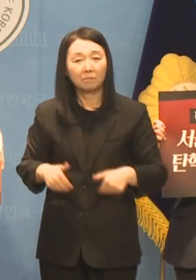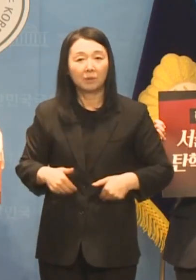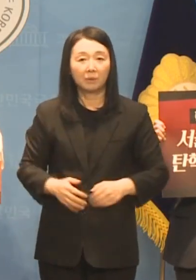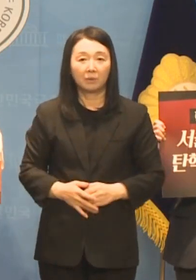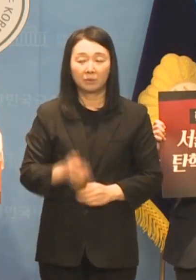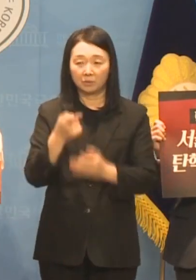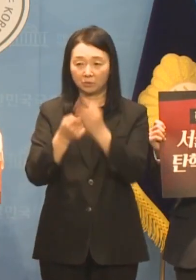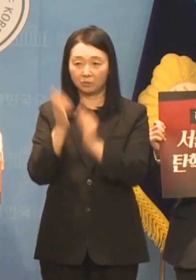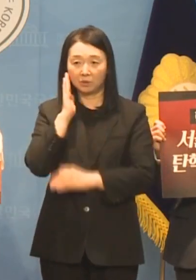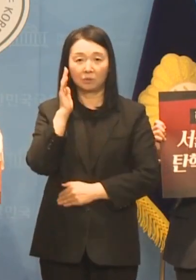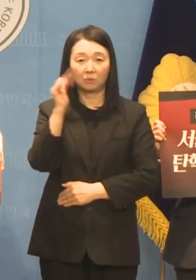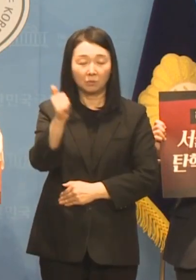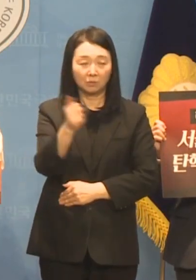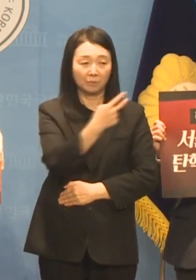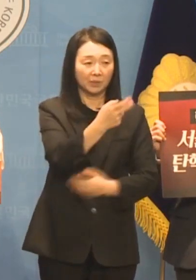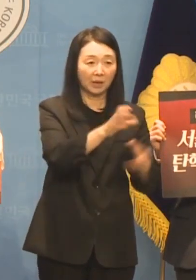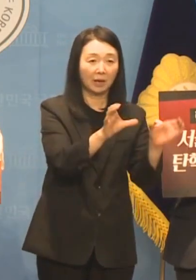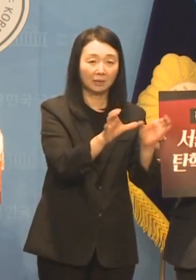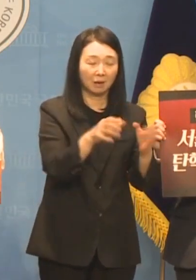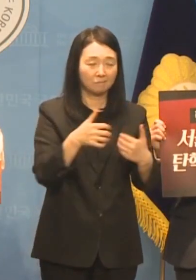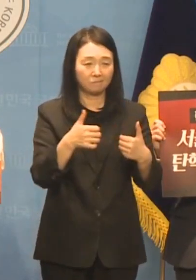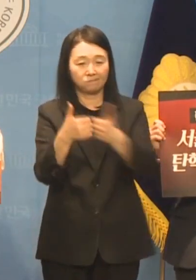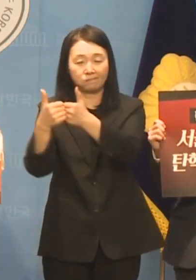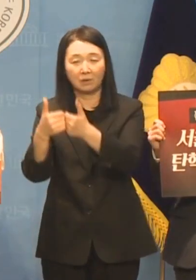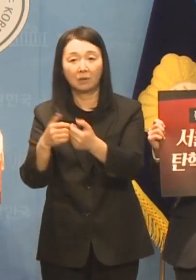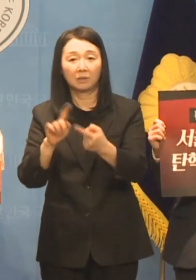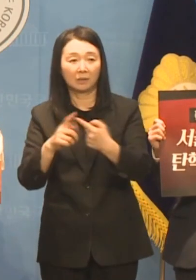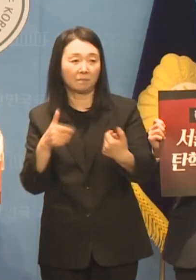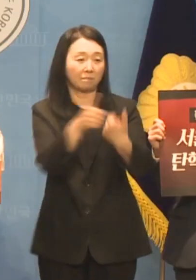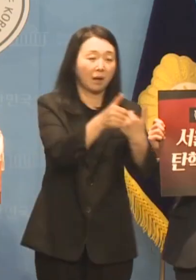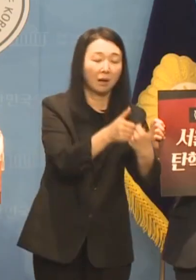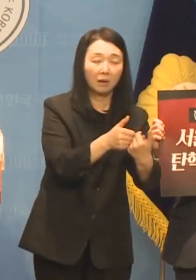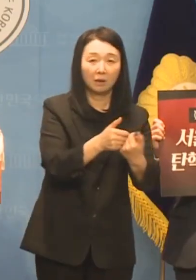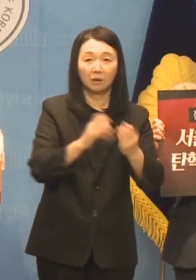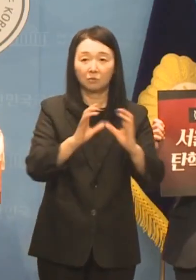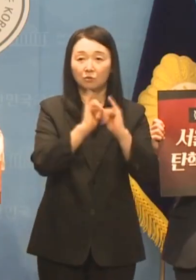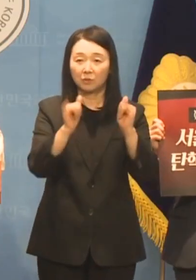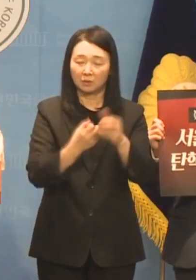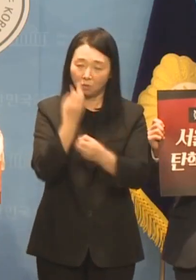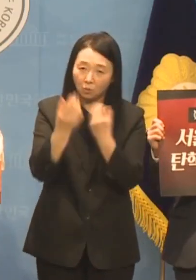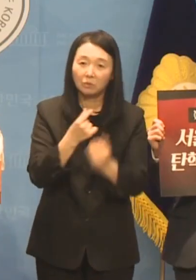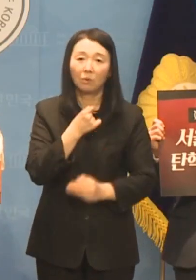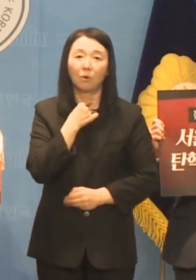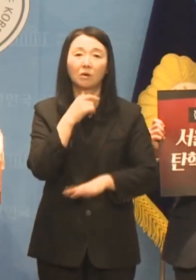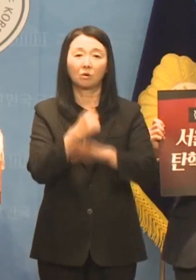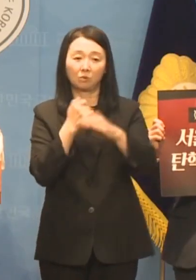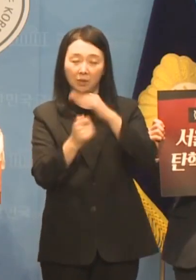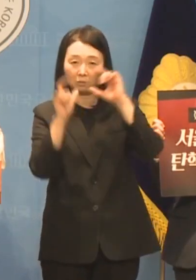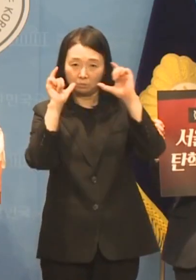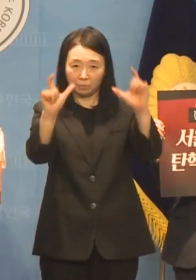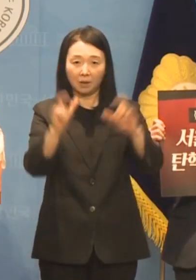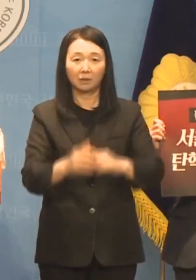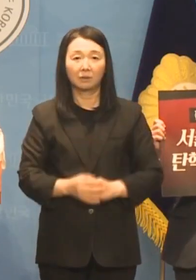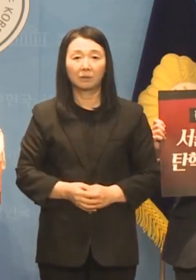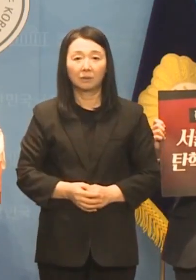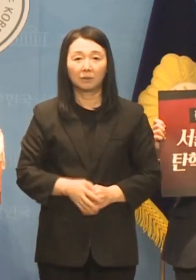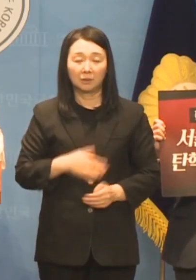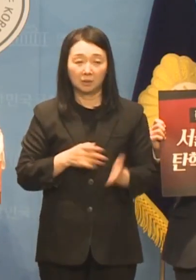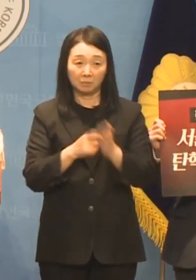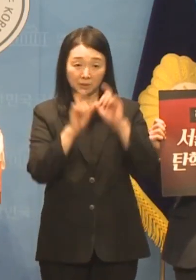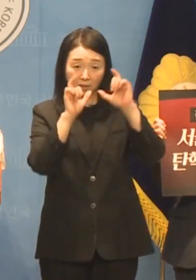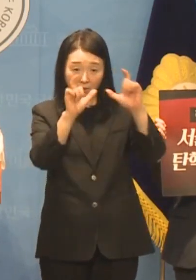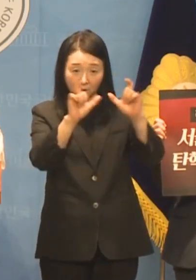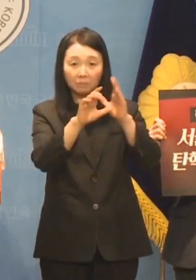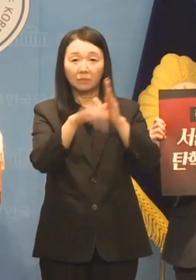대통령은 국회 거대 야당의 폭거에 맞서 대국민 호소를 목적으로 계엄을 선포했습니다. 저는 비상계엄